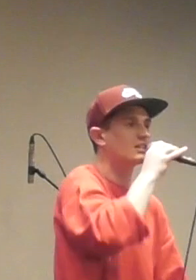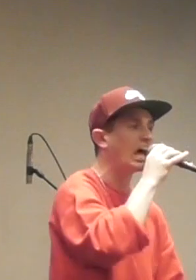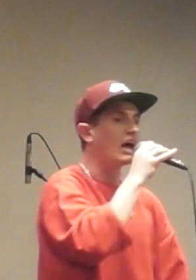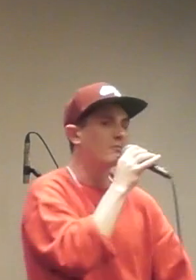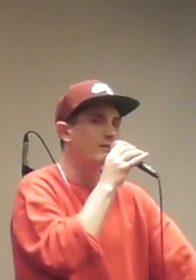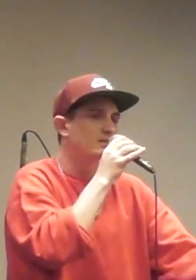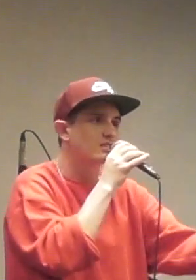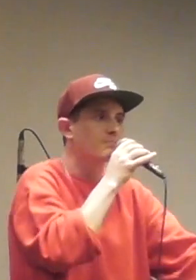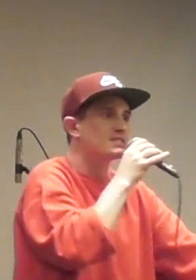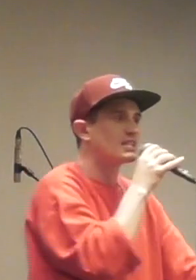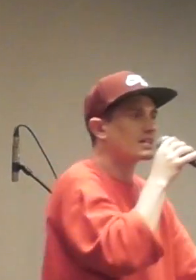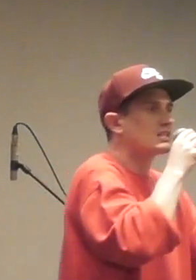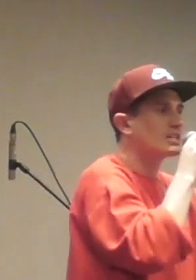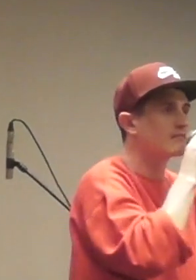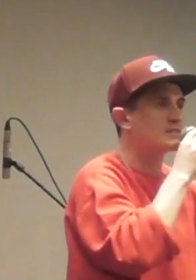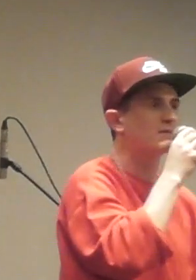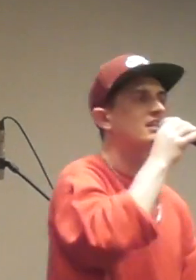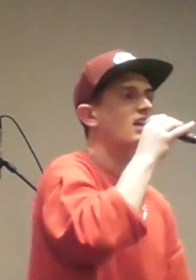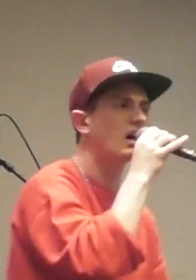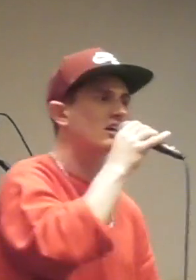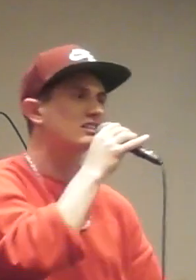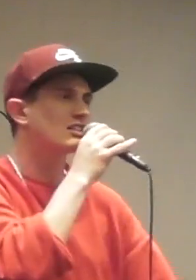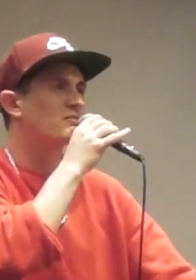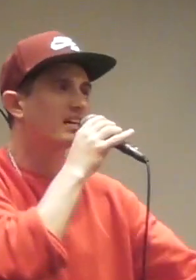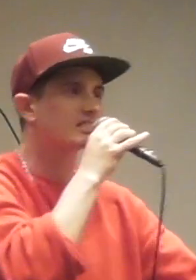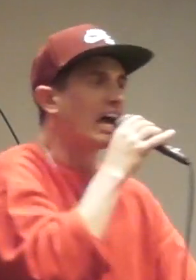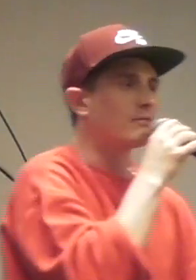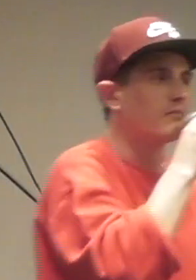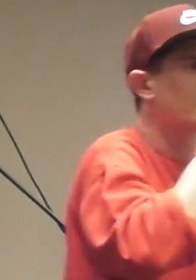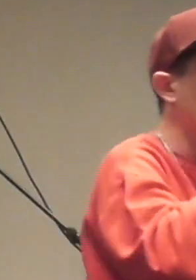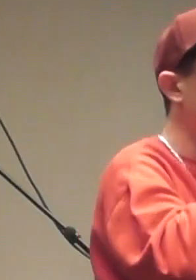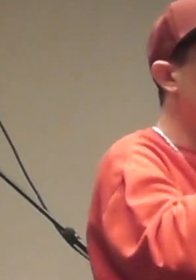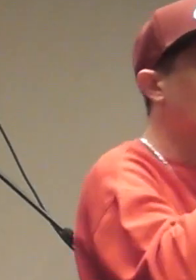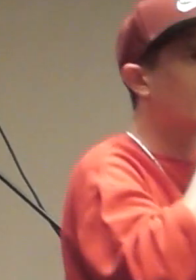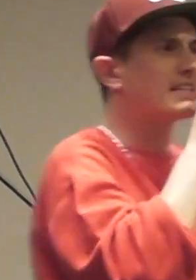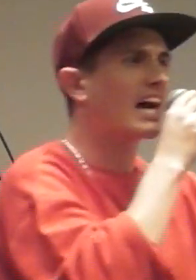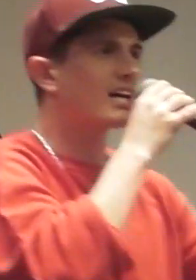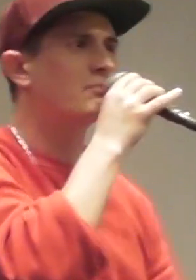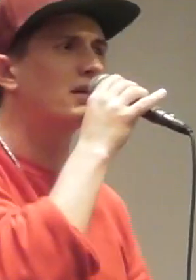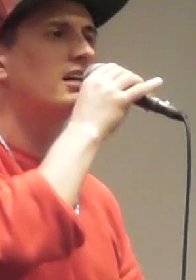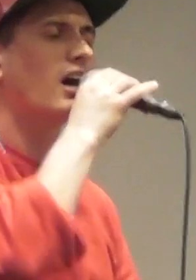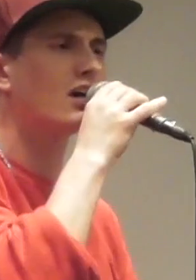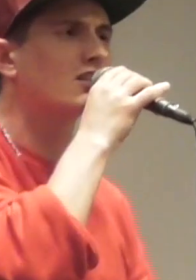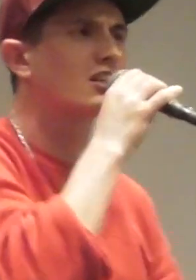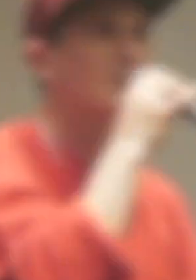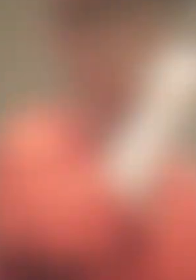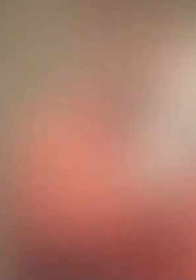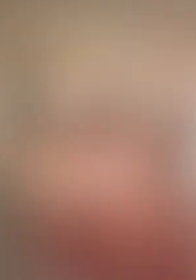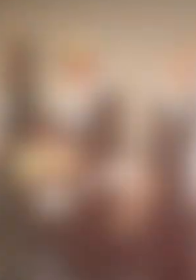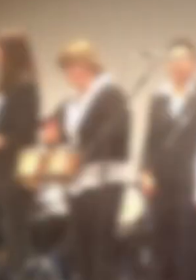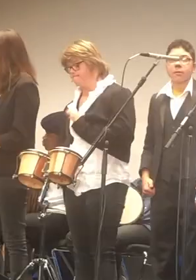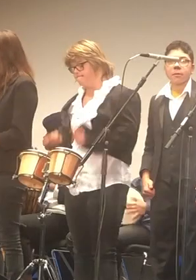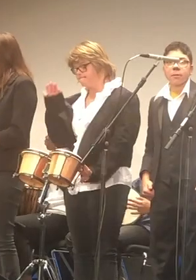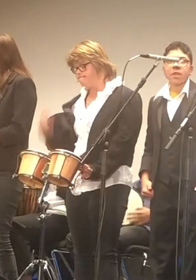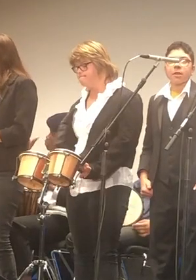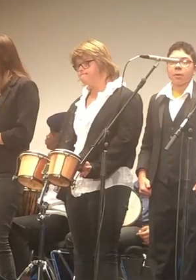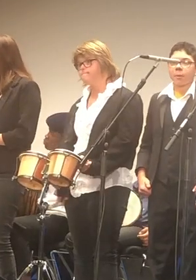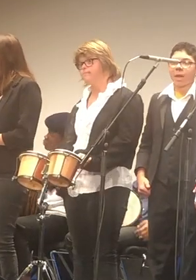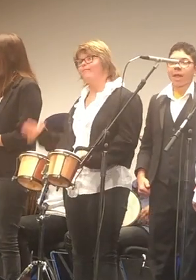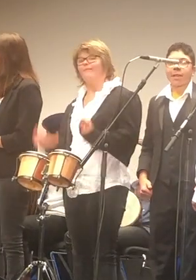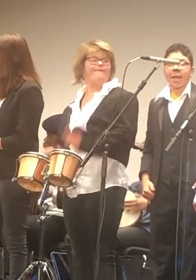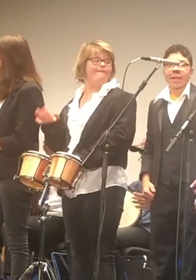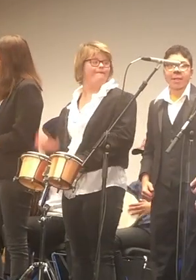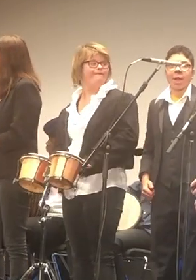Achtet wird, wenn man so etwas Negatives betrachtet wird, man von der Hochhaube behandelt wird.